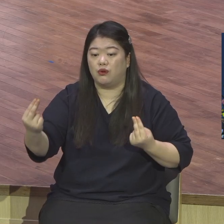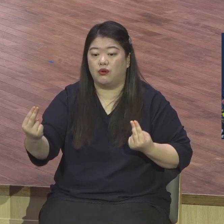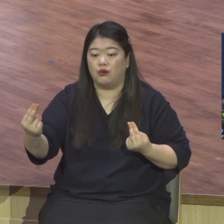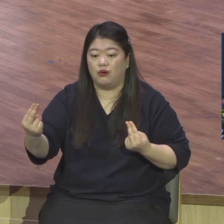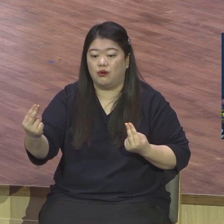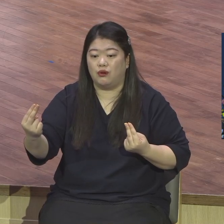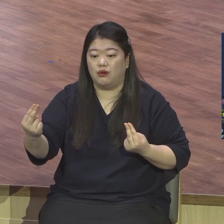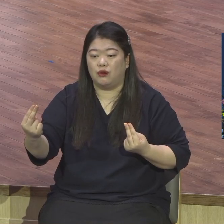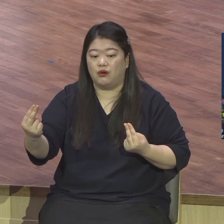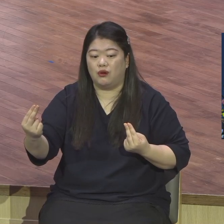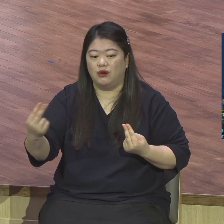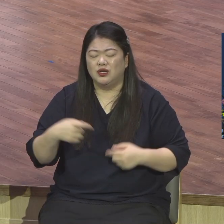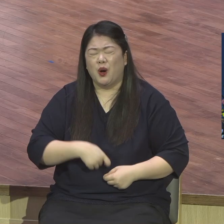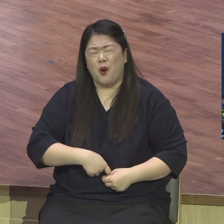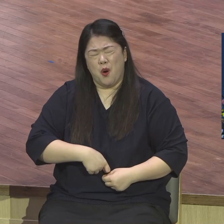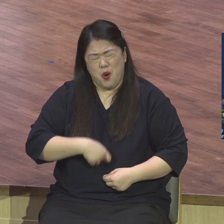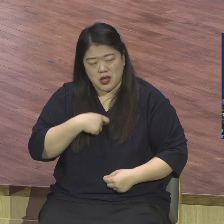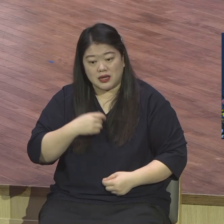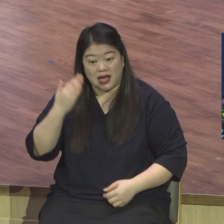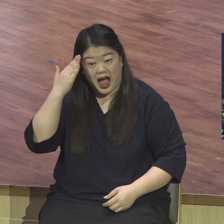엄뚱대 사단 심부름 다 해버려요.